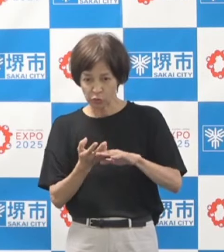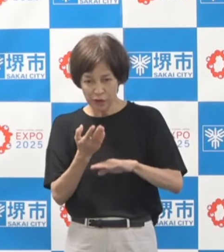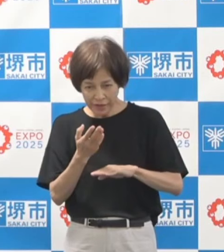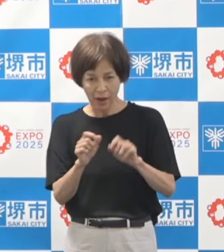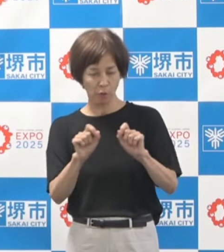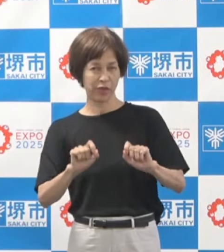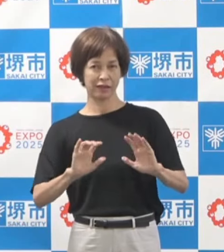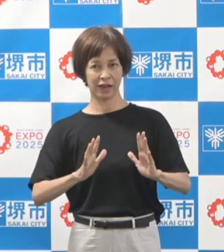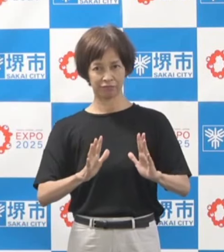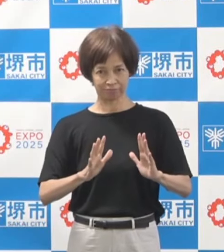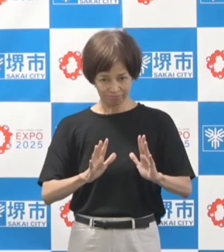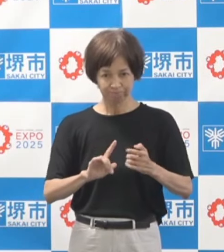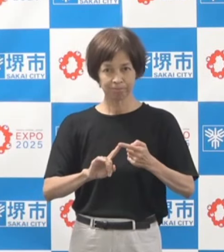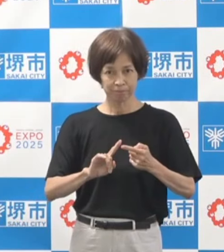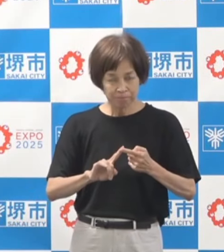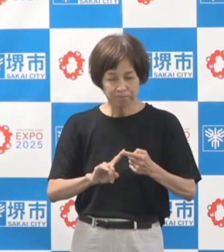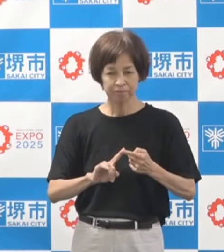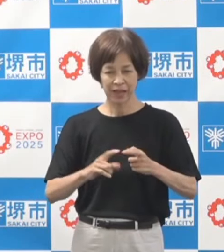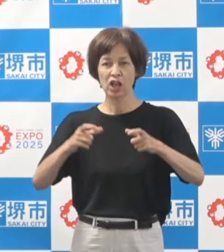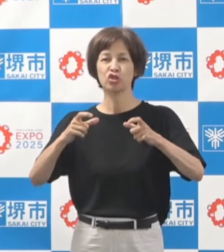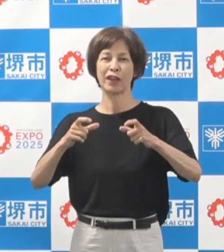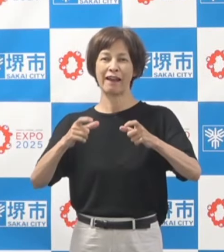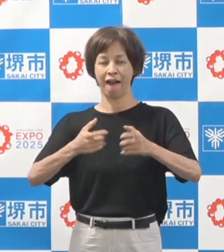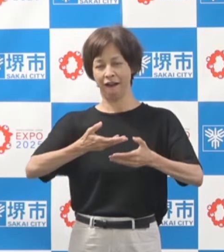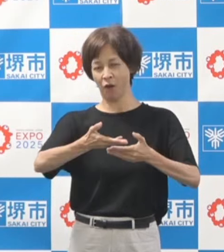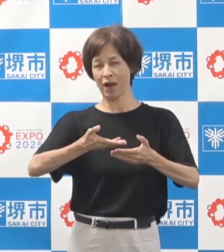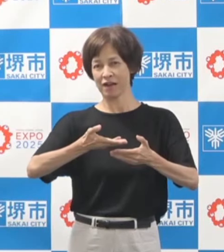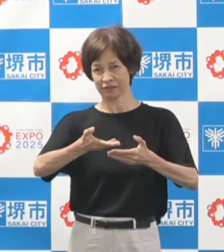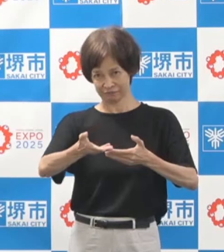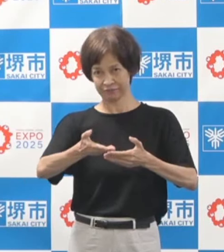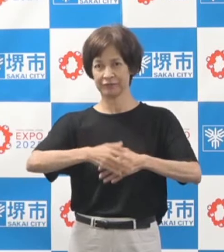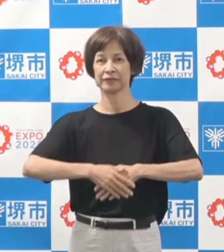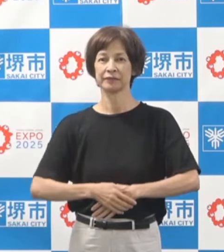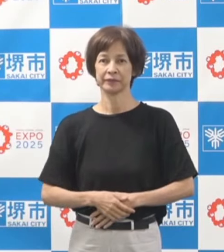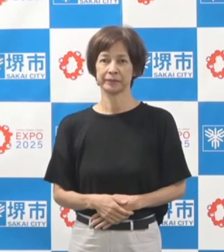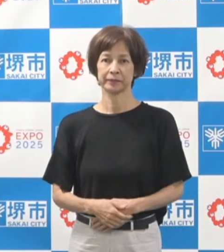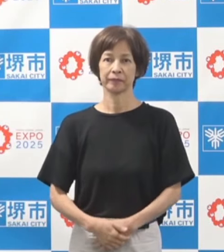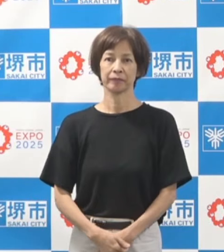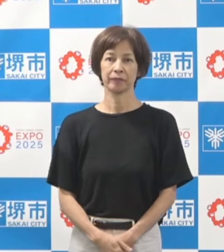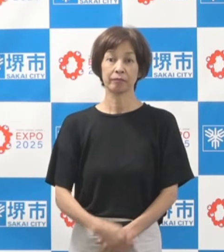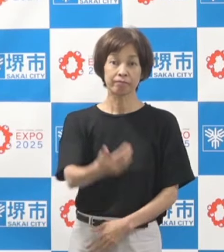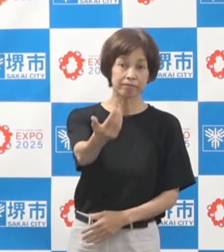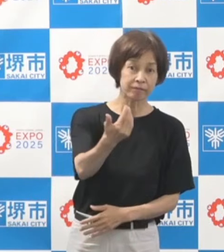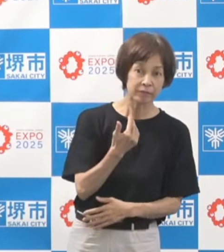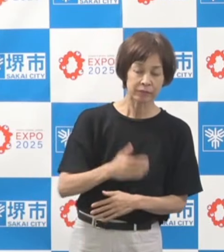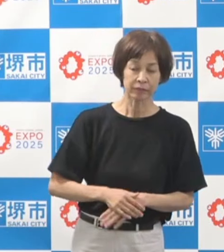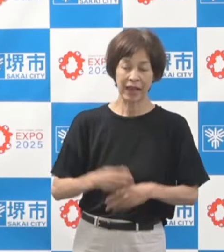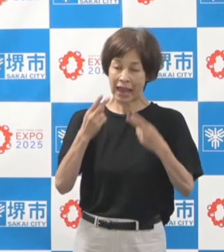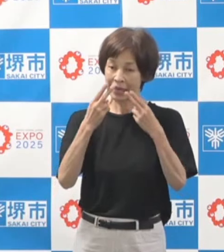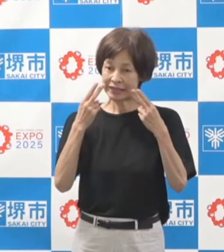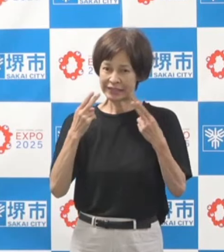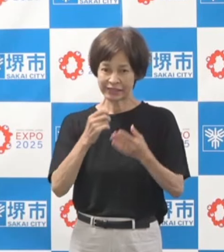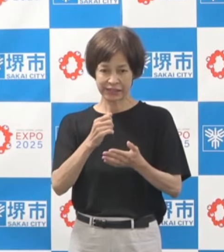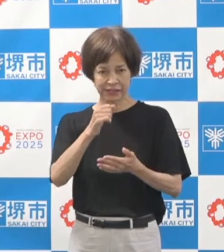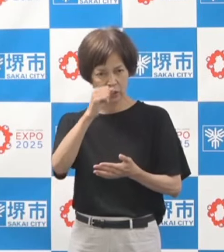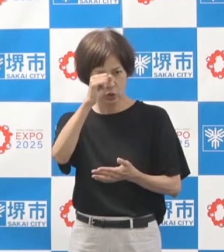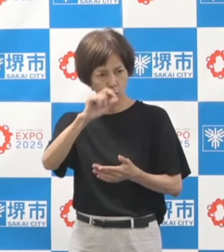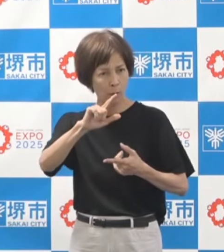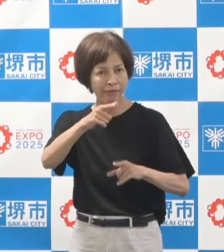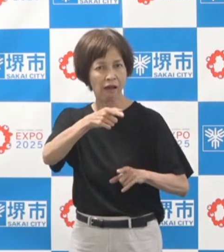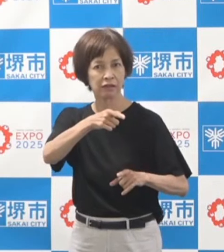ないということになれば成果を渡しさせていただく形を想定しております。 とその認知症ではない方